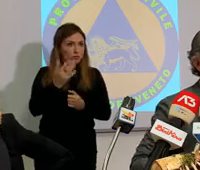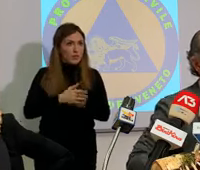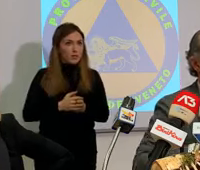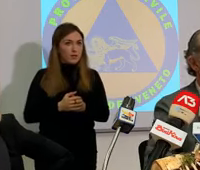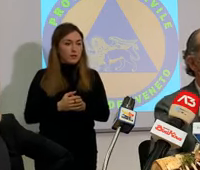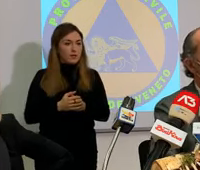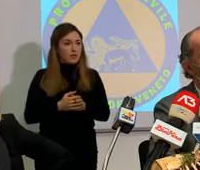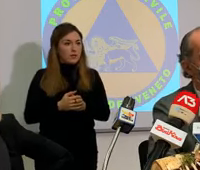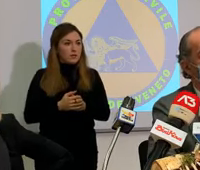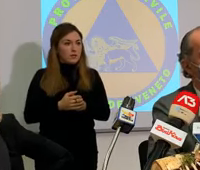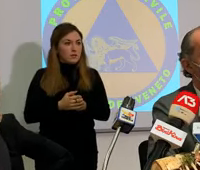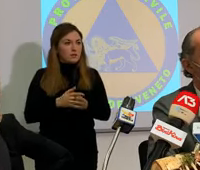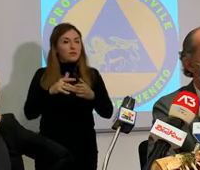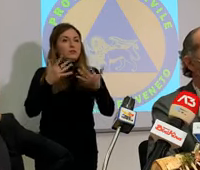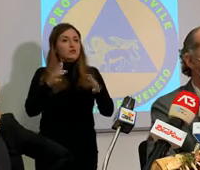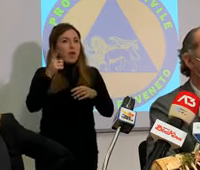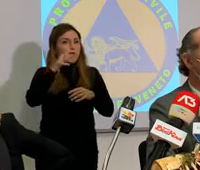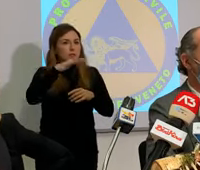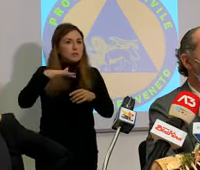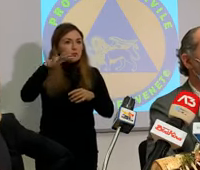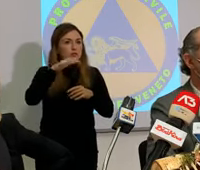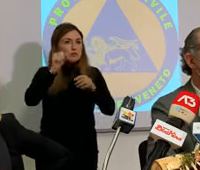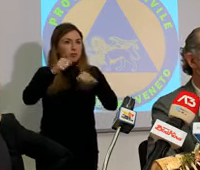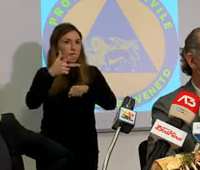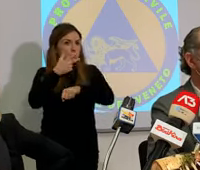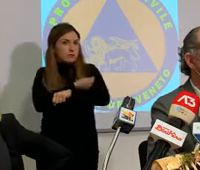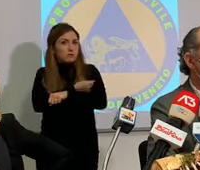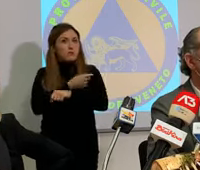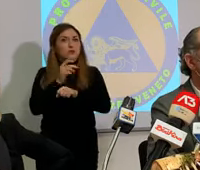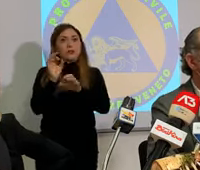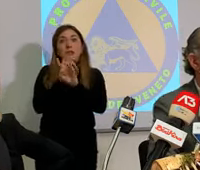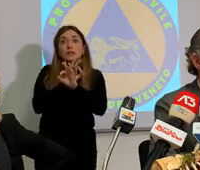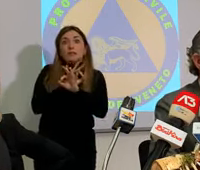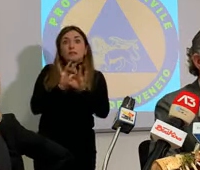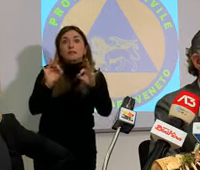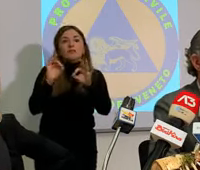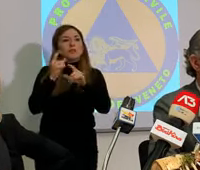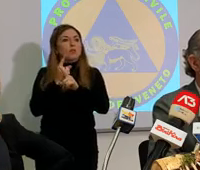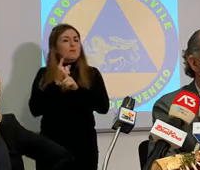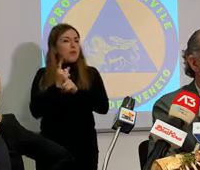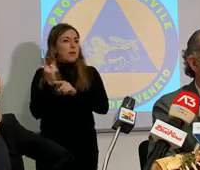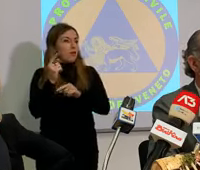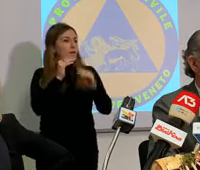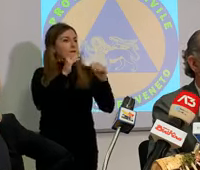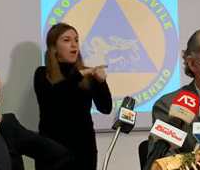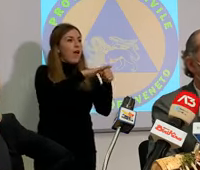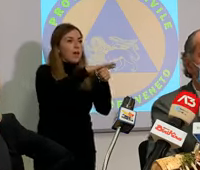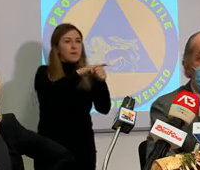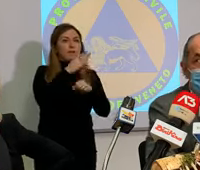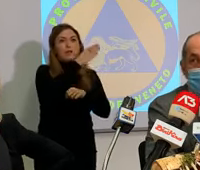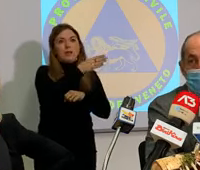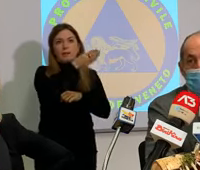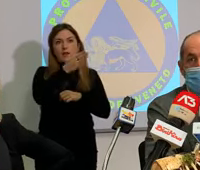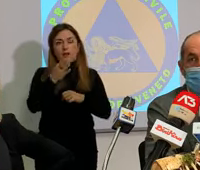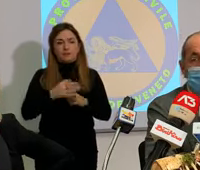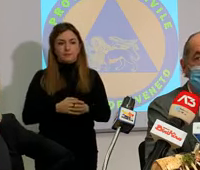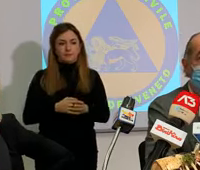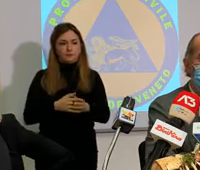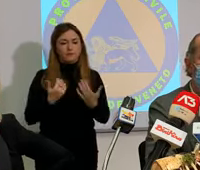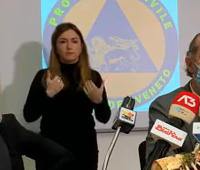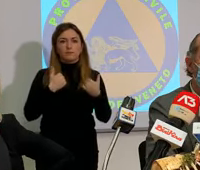contesti nei quali noi riusciamo andare a vaccinare immaginate se non ne avessimo devono dare per le famiglie abbiamo chiesto l'ho